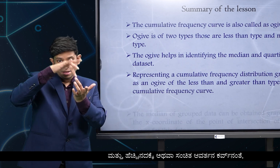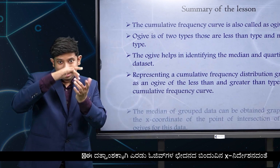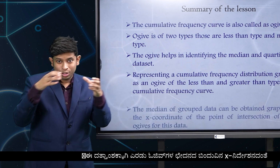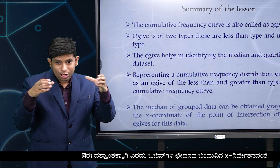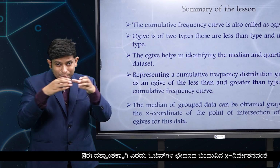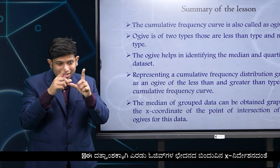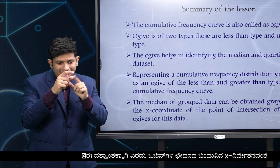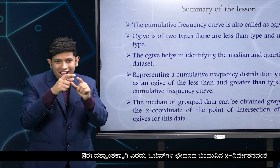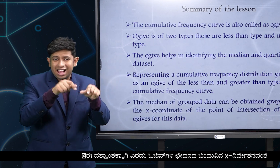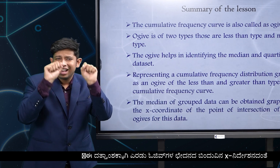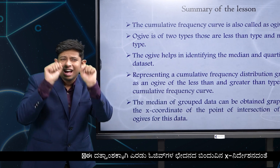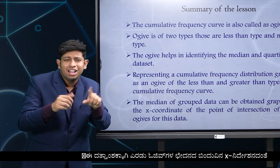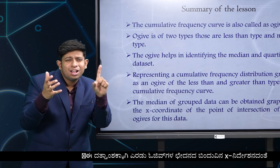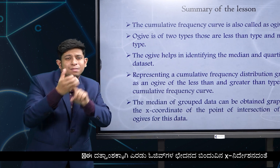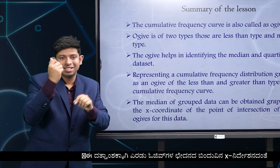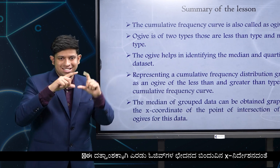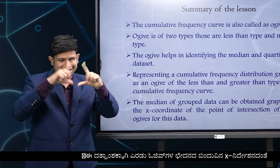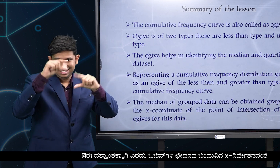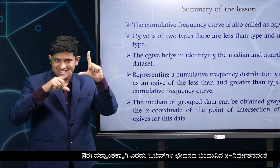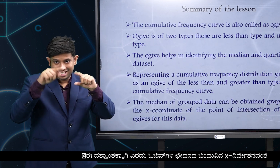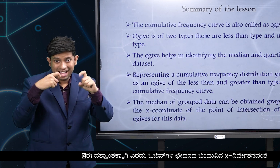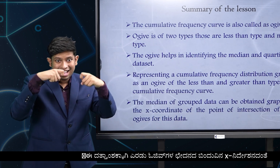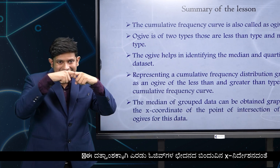ಈ ದತ್ತಾಂಶಕ್ಕಾಗಿ ಎರಡು ಓಜಿವ್ಗಳ ಛೇದನದ ಬಿಂದುವಿನಲ್ಲಿ x